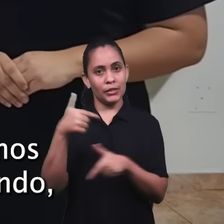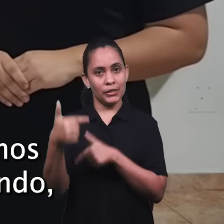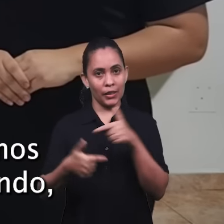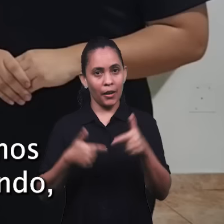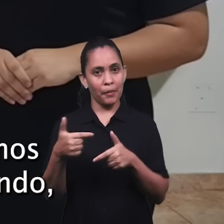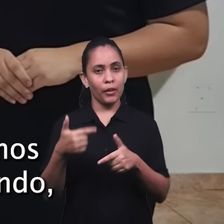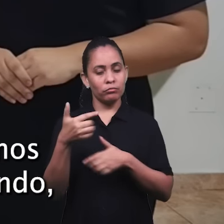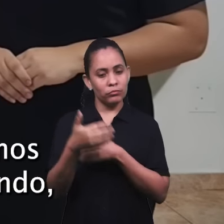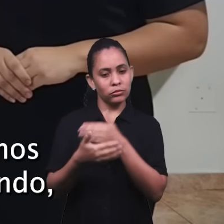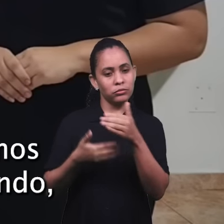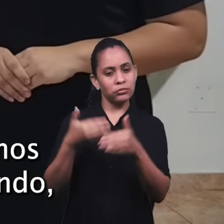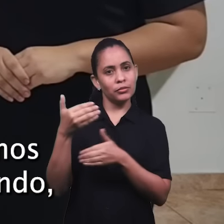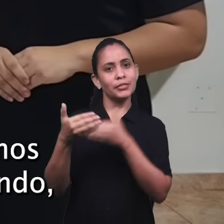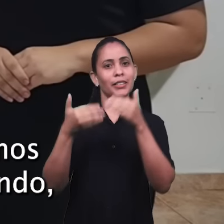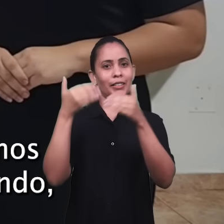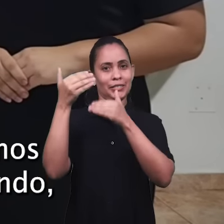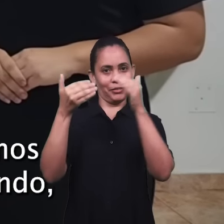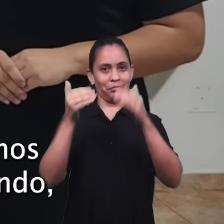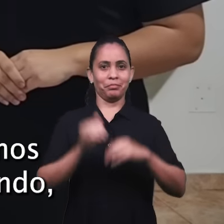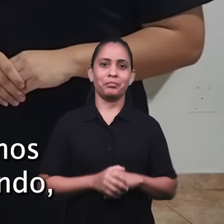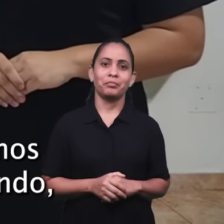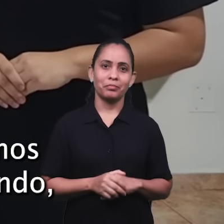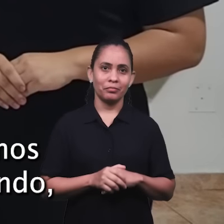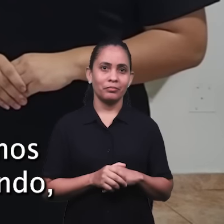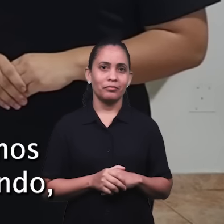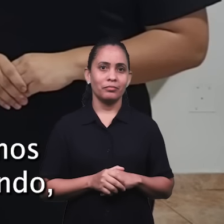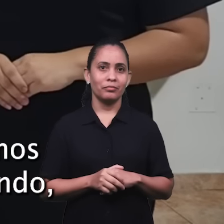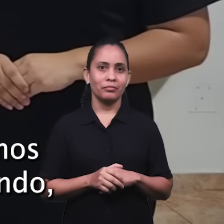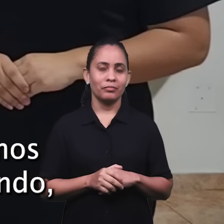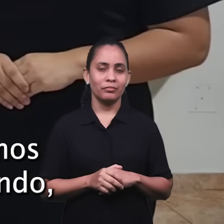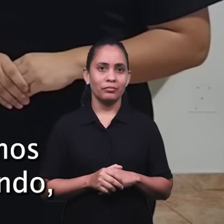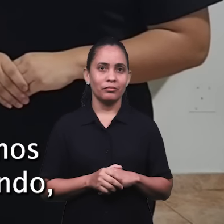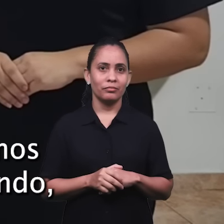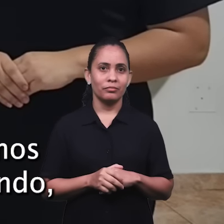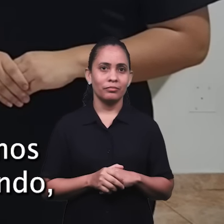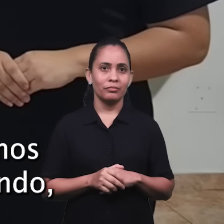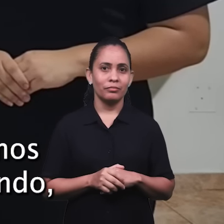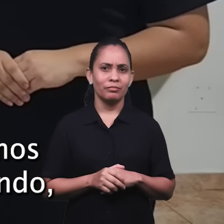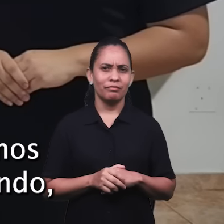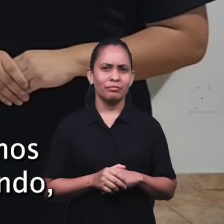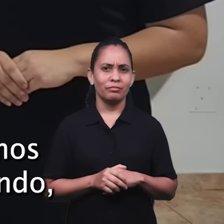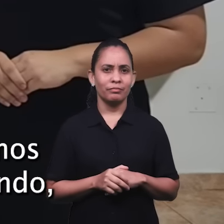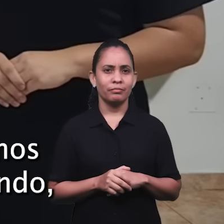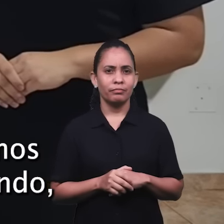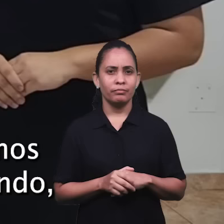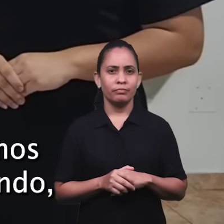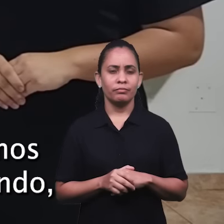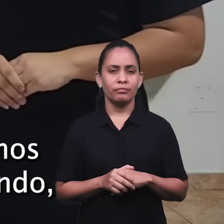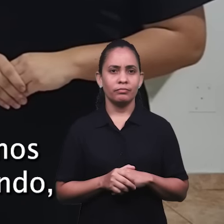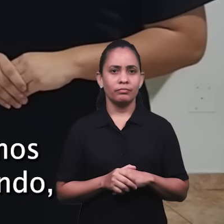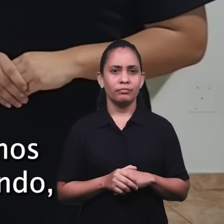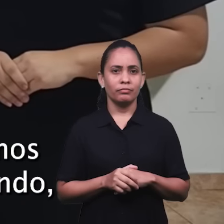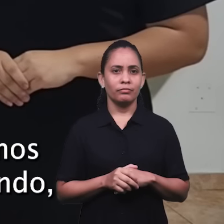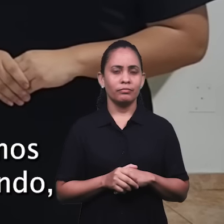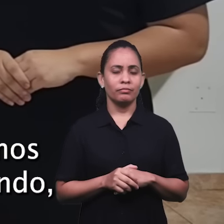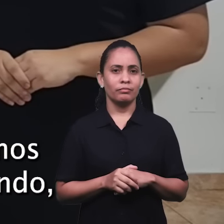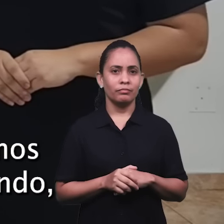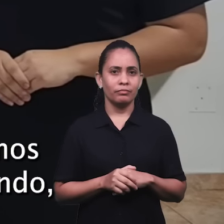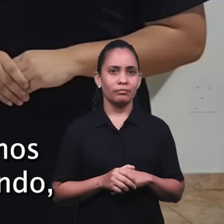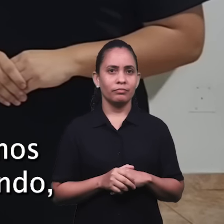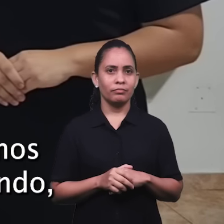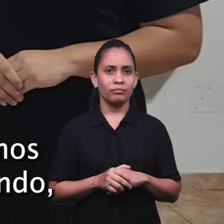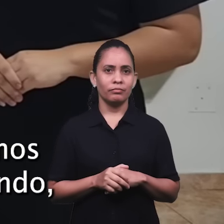en ese servicio, ¿no? De que los sordos entienden y comprenden y podemos pasar de la palabra del Señor para